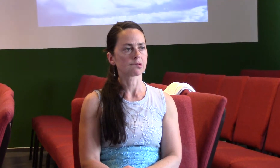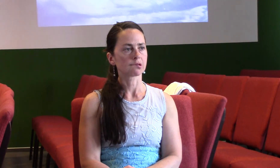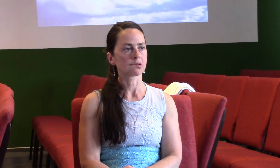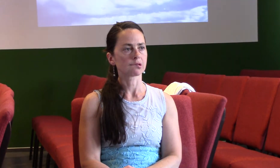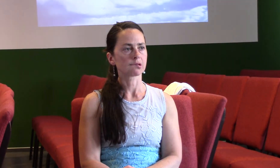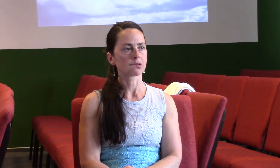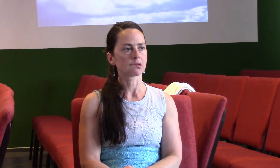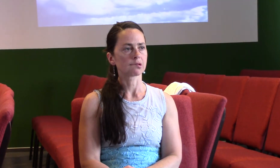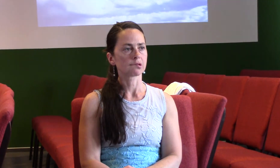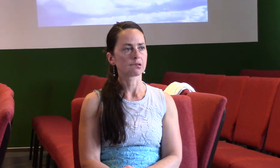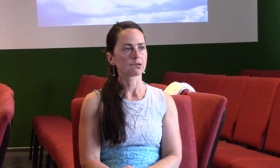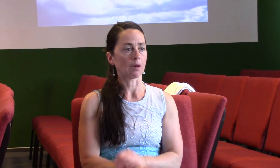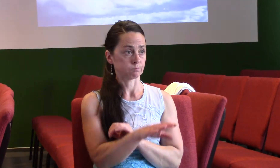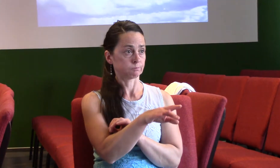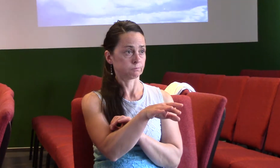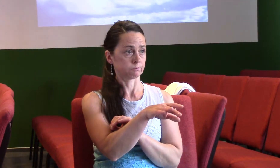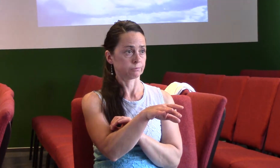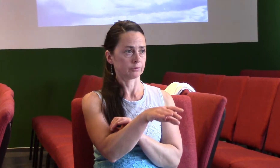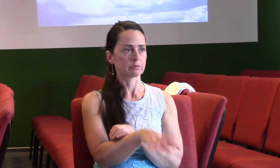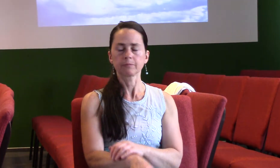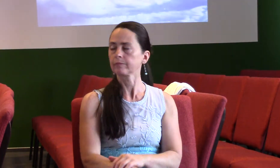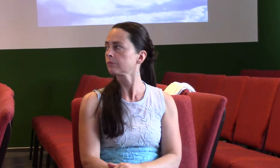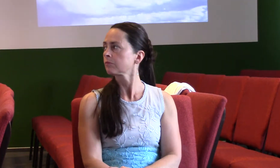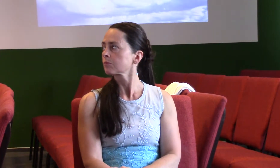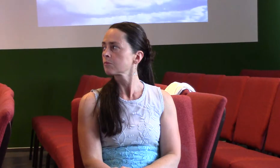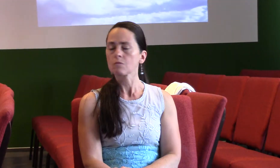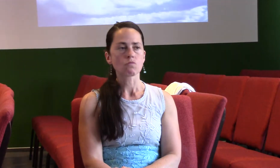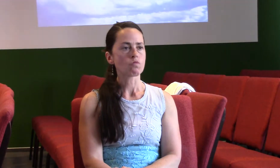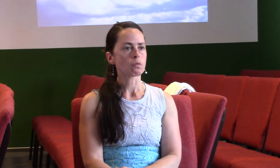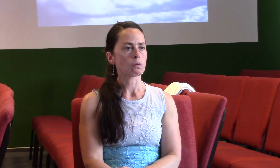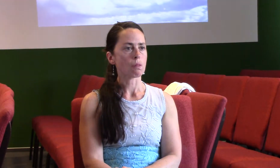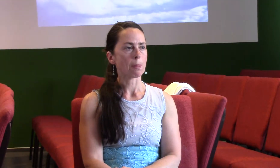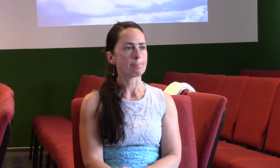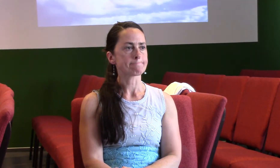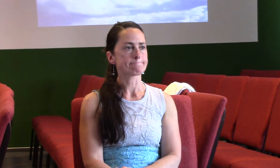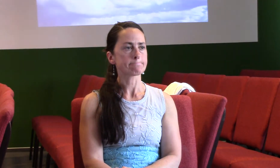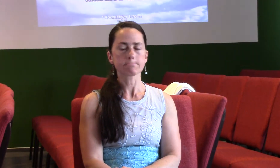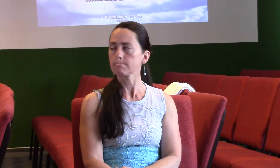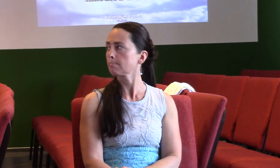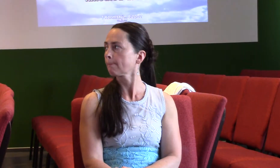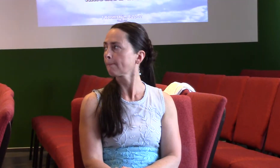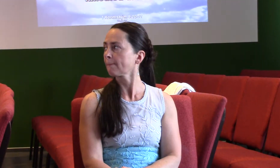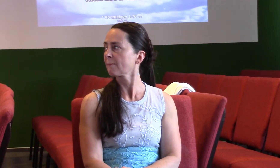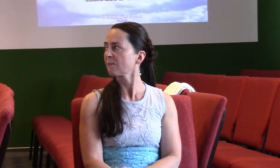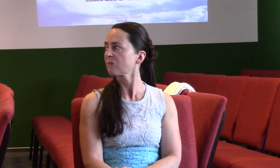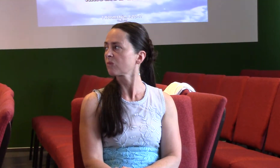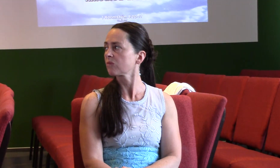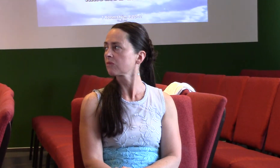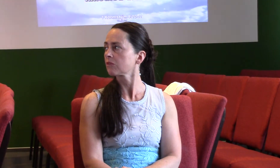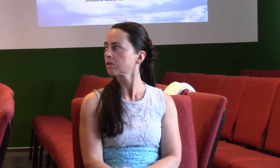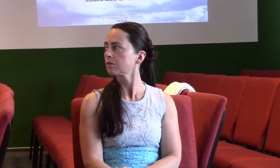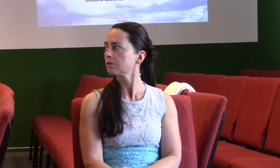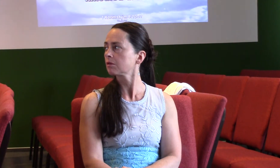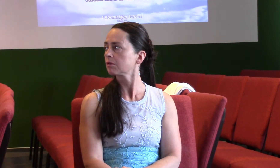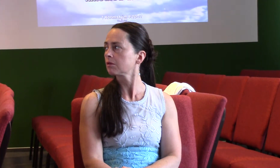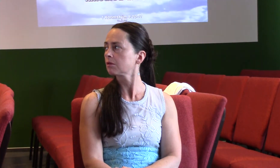mlátit v naději, že dostane svůj podíl. Jestli jsme u vás zaseli duchovní věci, bude to něco